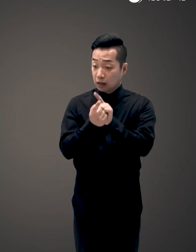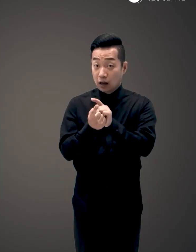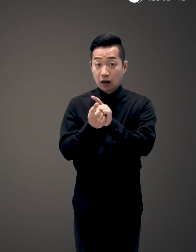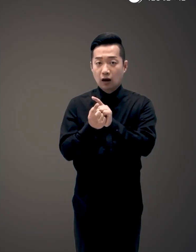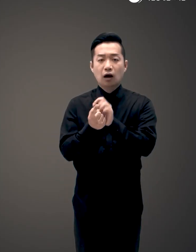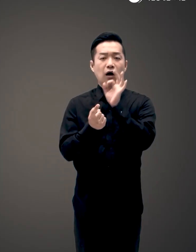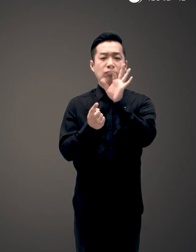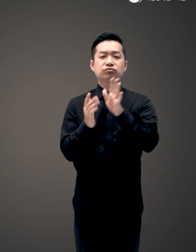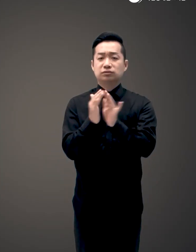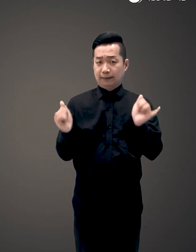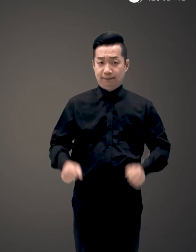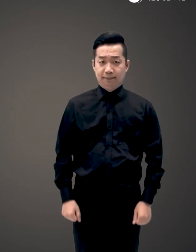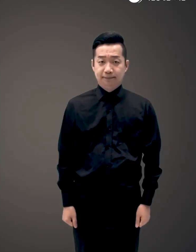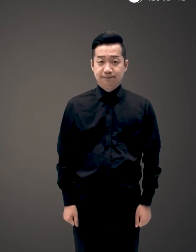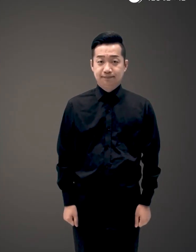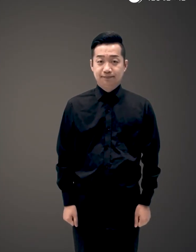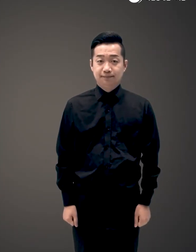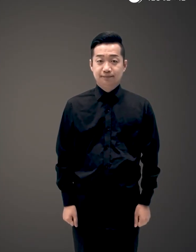나는 대체될 수 없는 사람이다.